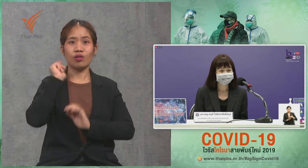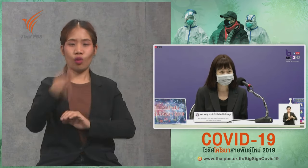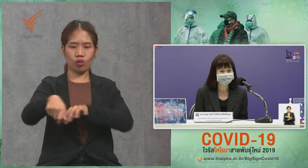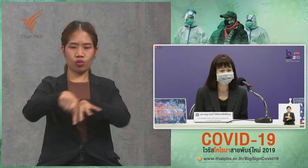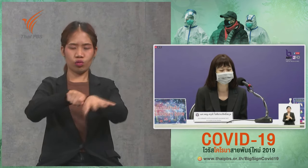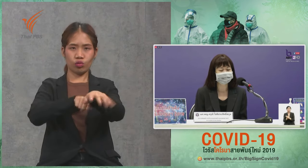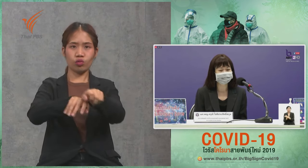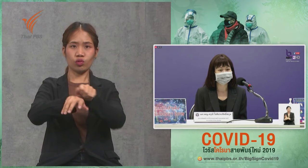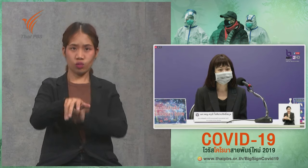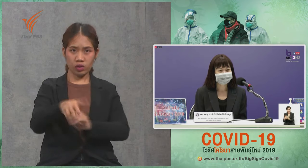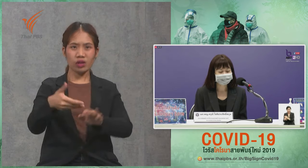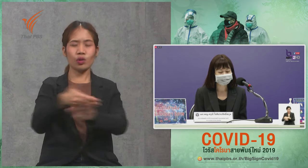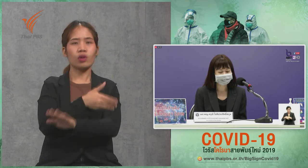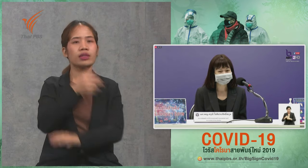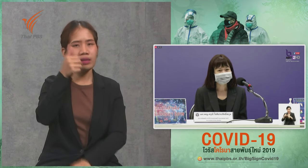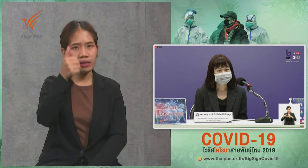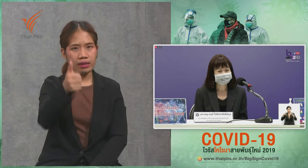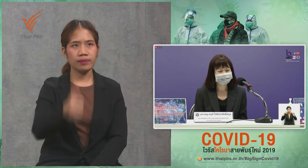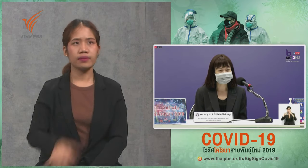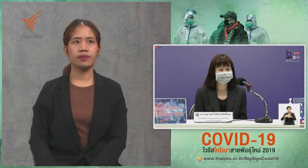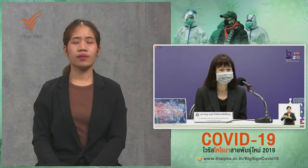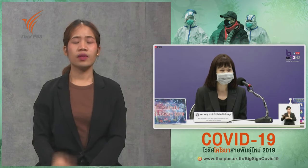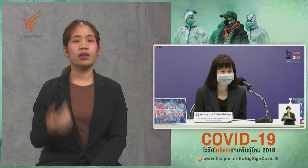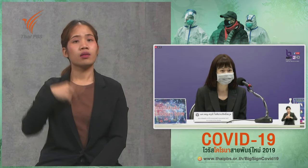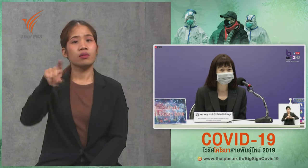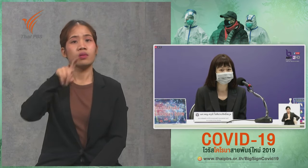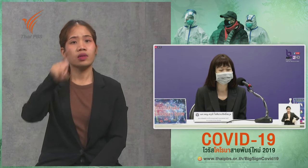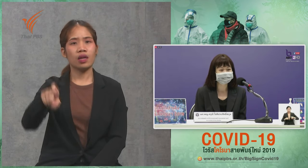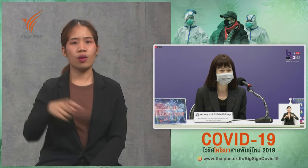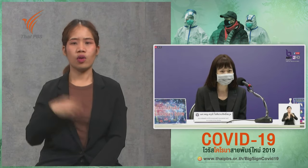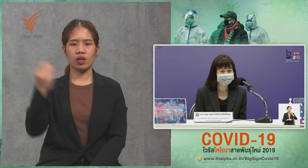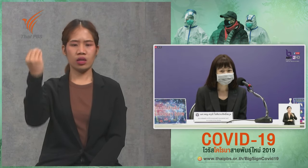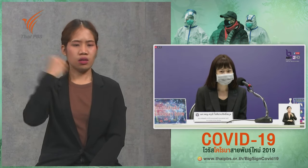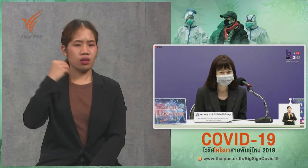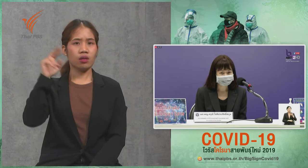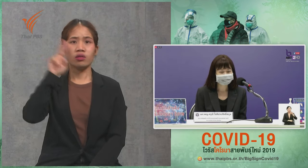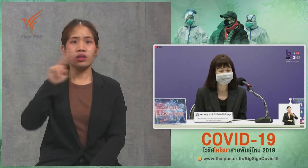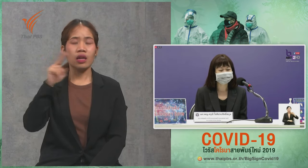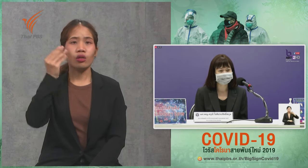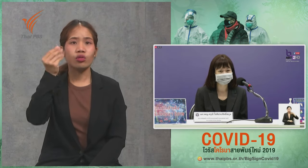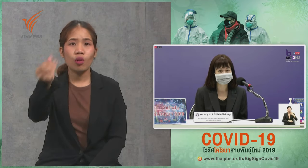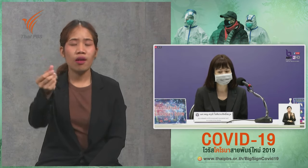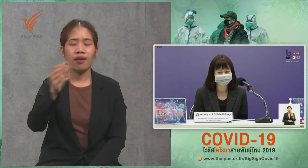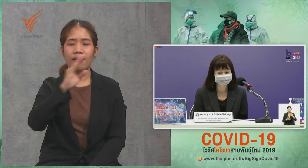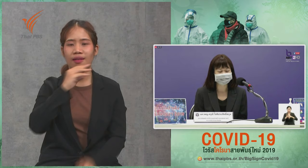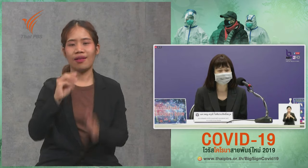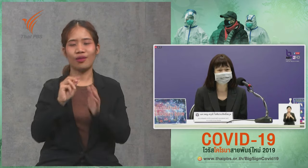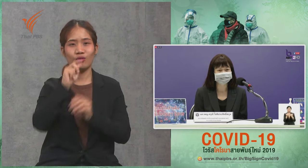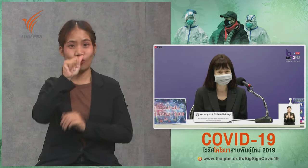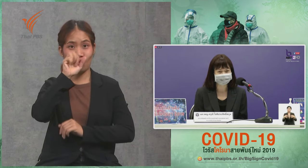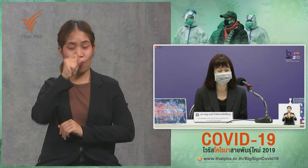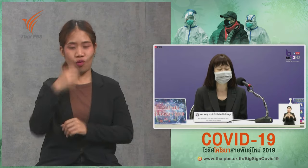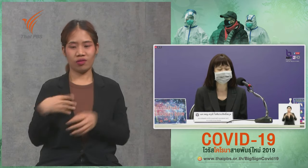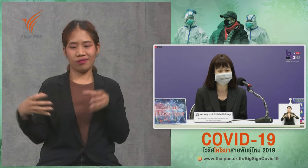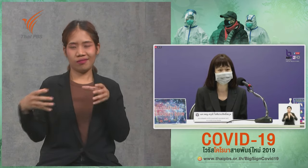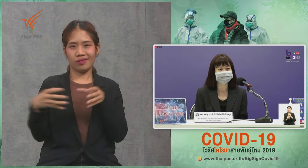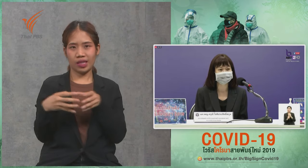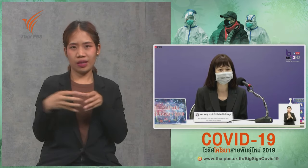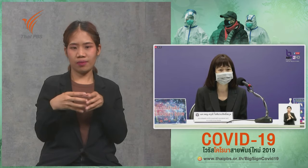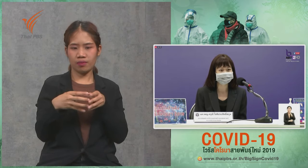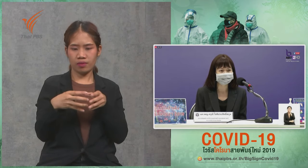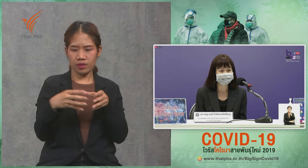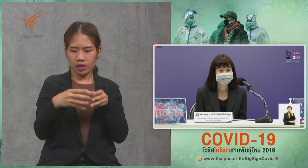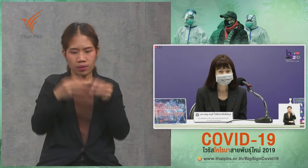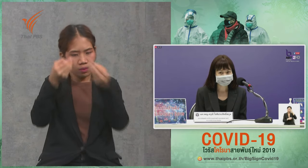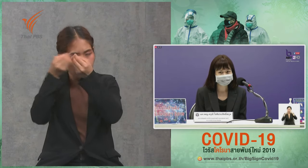ากก็มีความสำคัญรวมทั้งถามว่าจะใช้ได้กี่ครั้งถ้าหากว่าจากการทดลองที่ทางทีมหลายๆท่านช่วยกัน